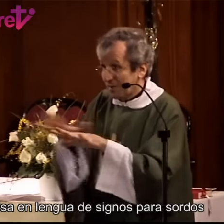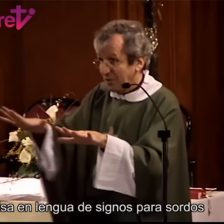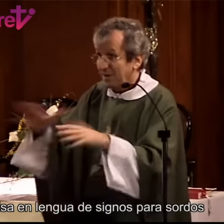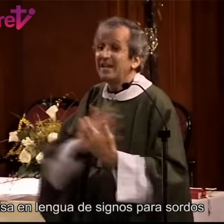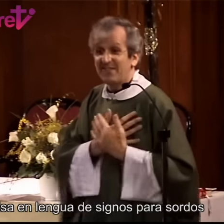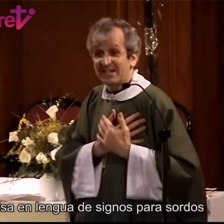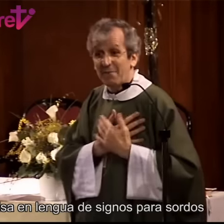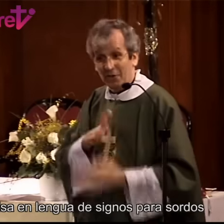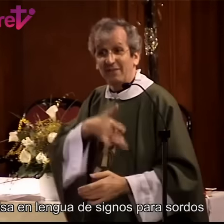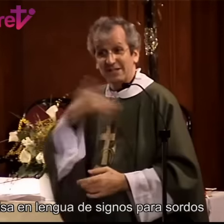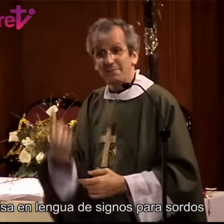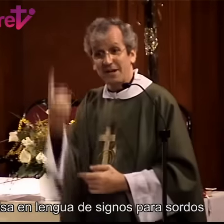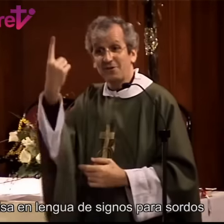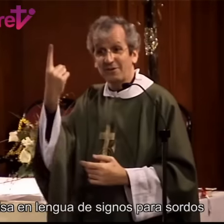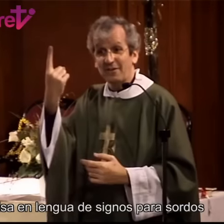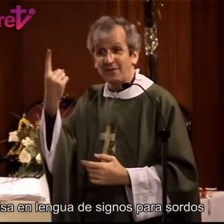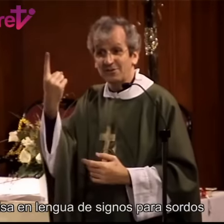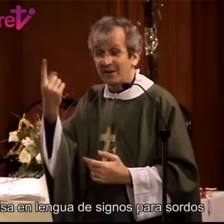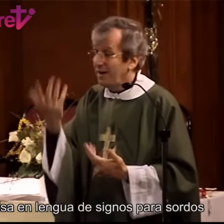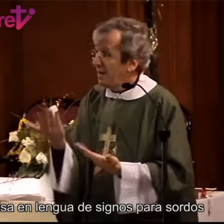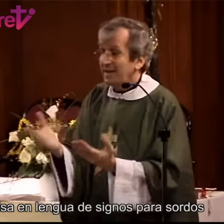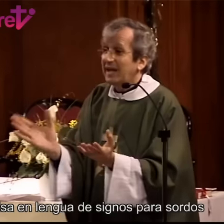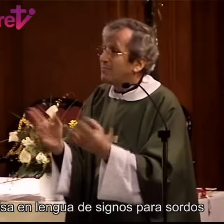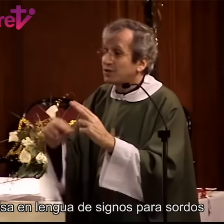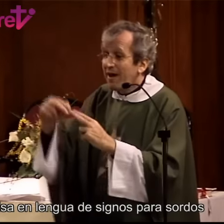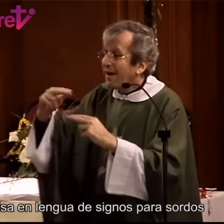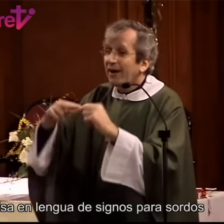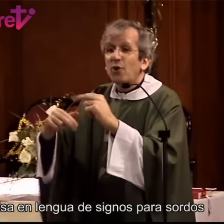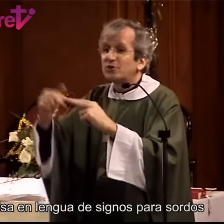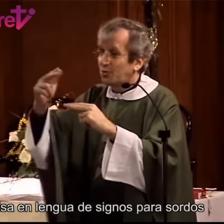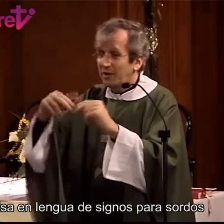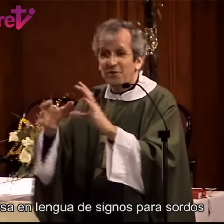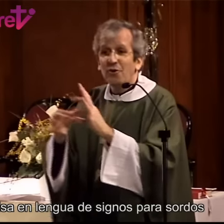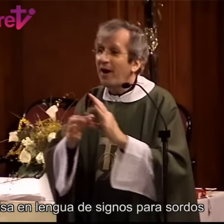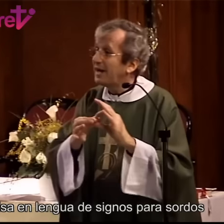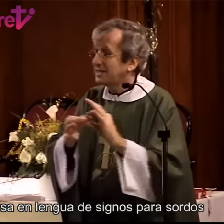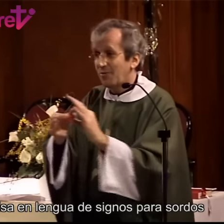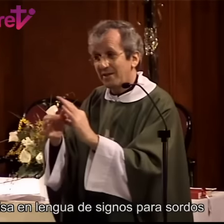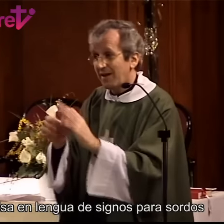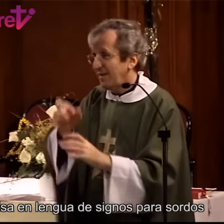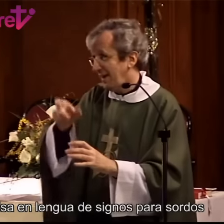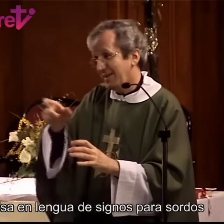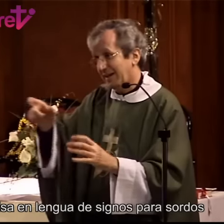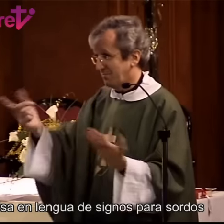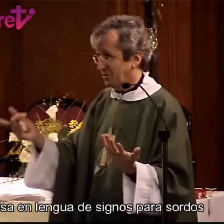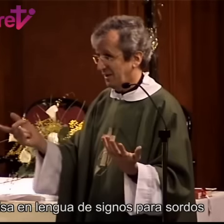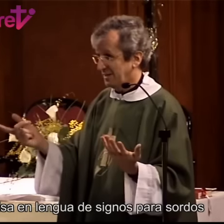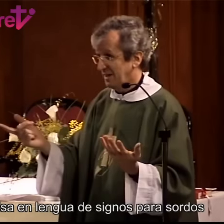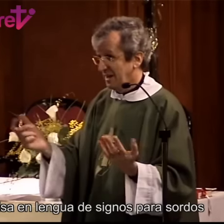portadores de ese amor, de esa misericordia de Dios, estaremos construyendo esta unidad entre las personas. Si